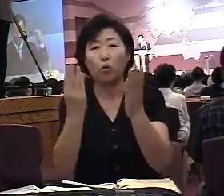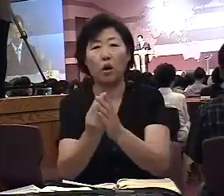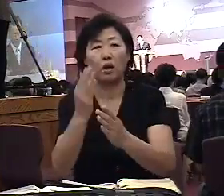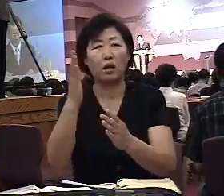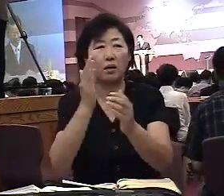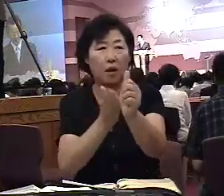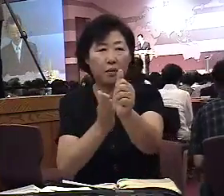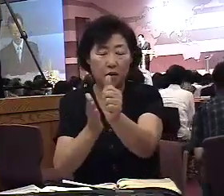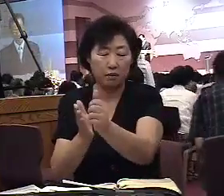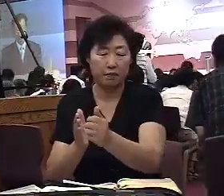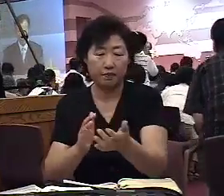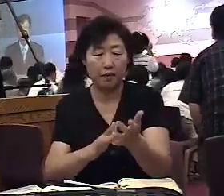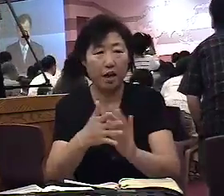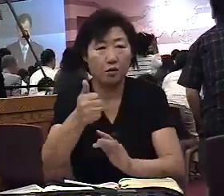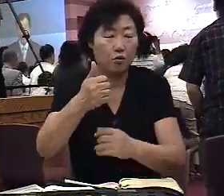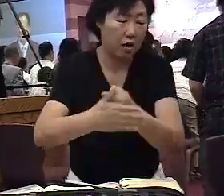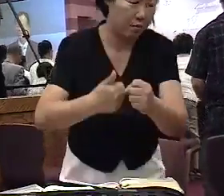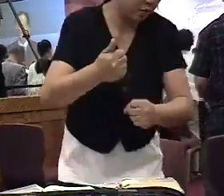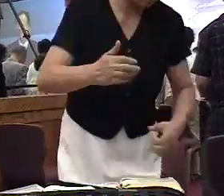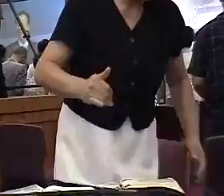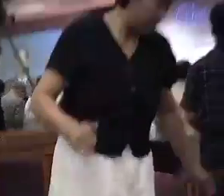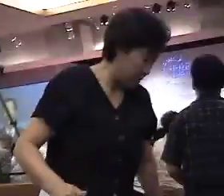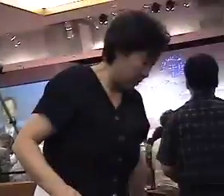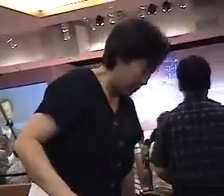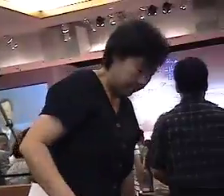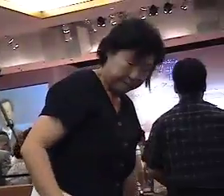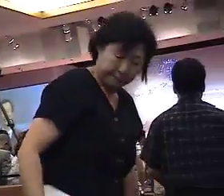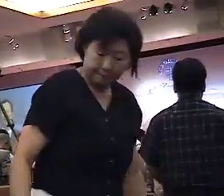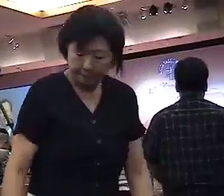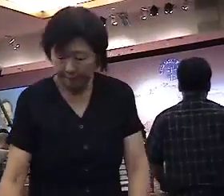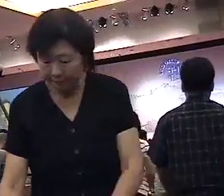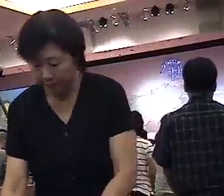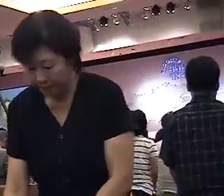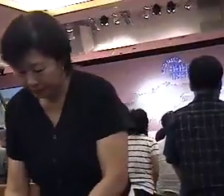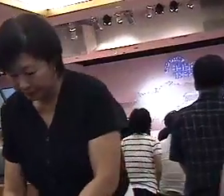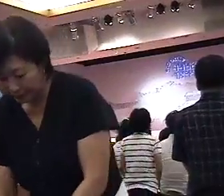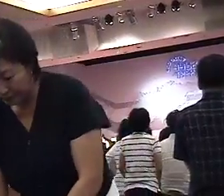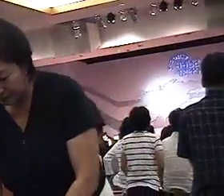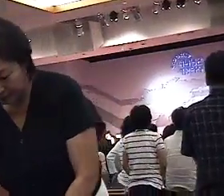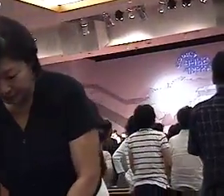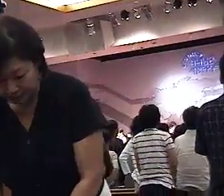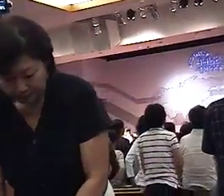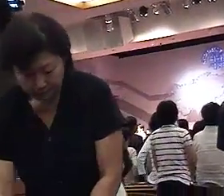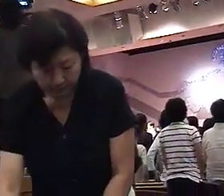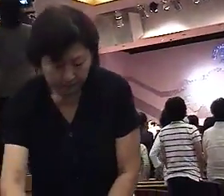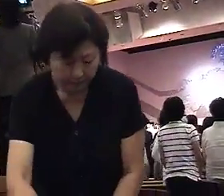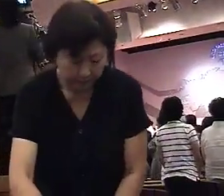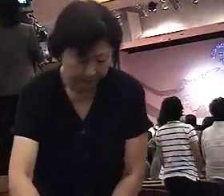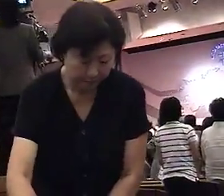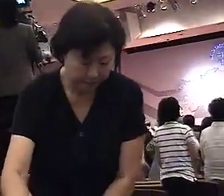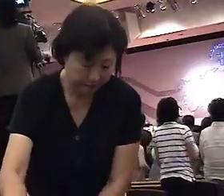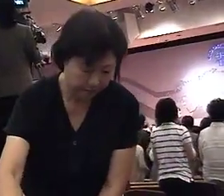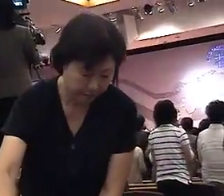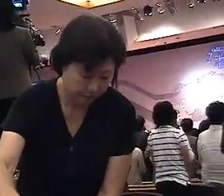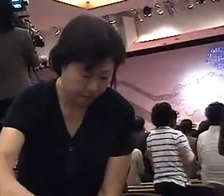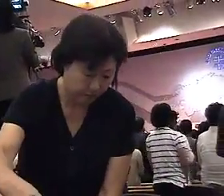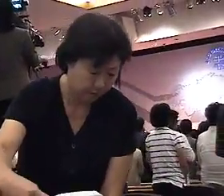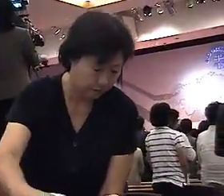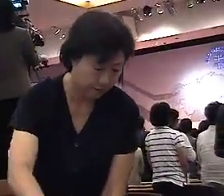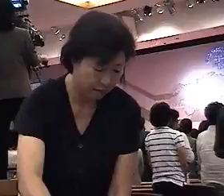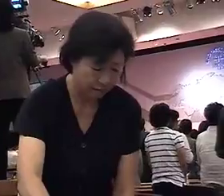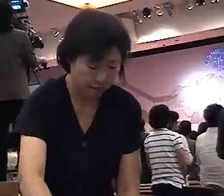같이 일어나서 예수 하나님의 사랑, 하나님의 독생자 주님의 이름 높이 올려드리면서 오늘